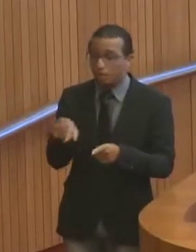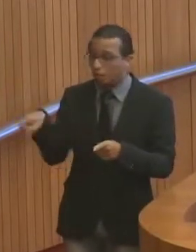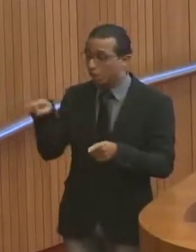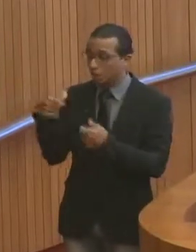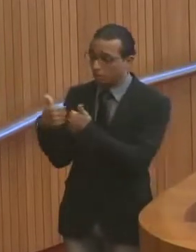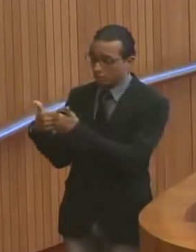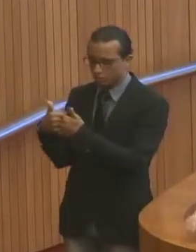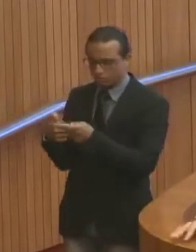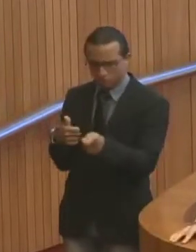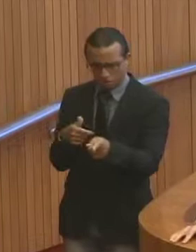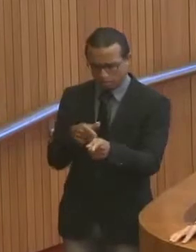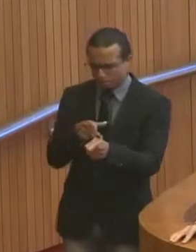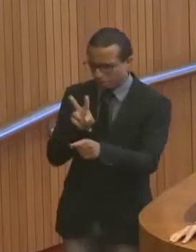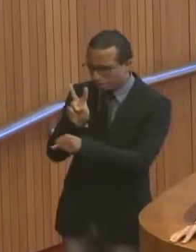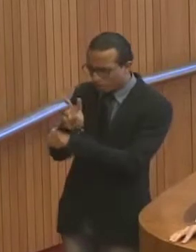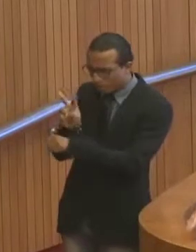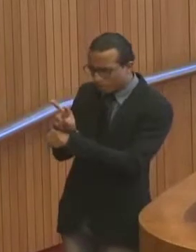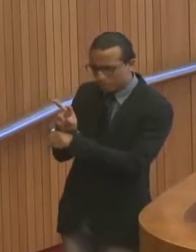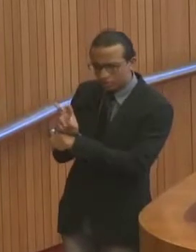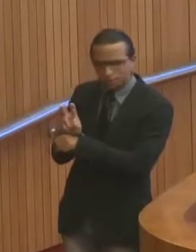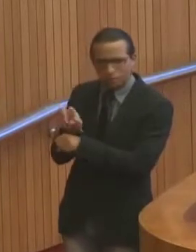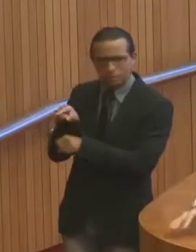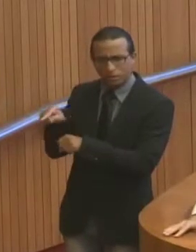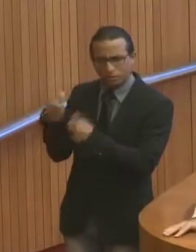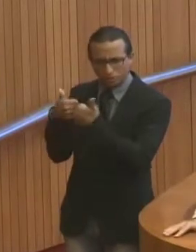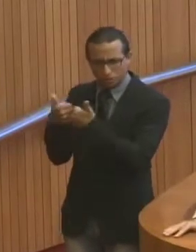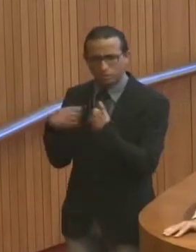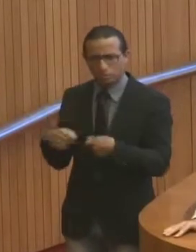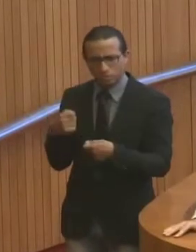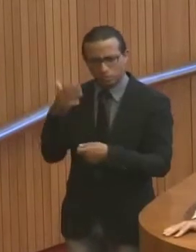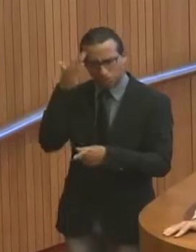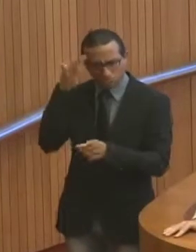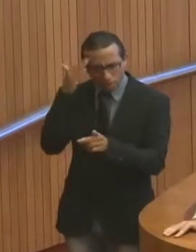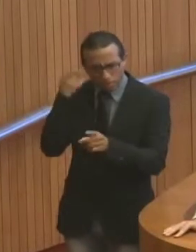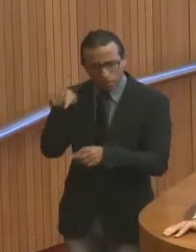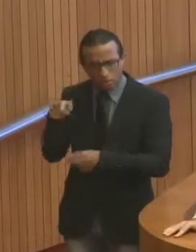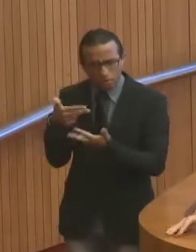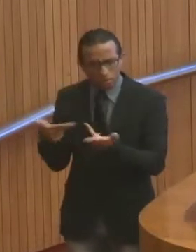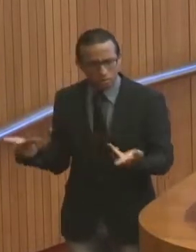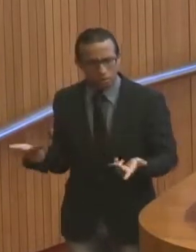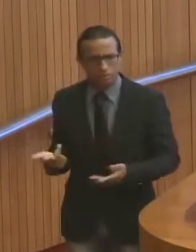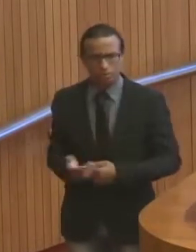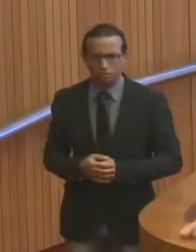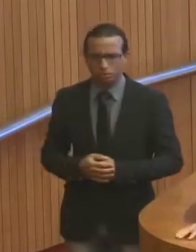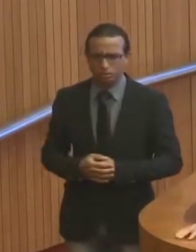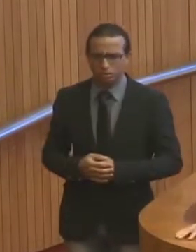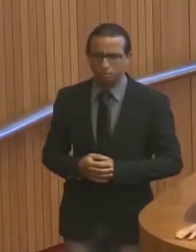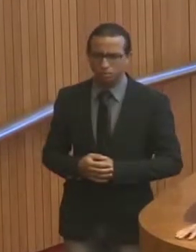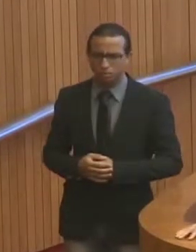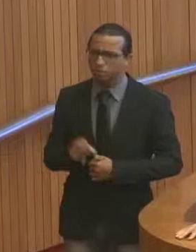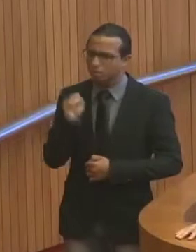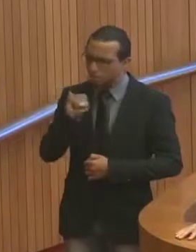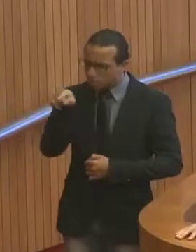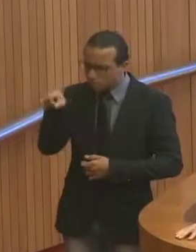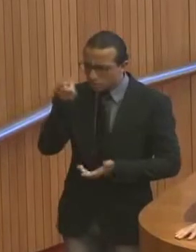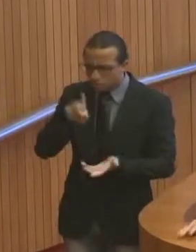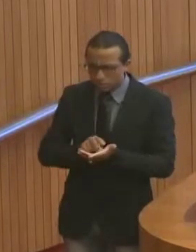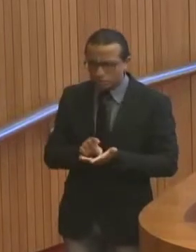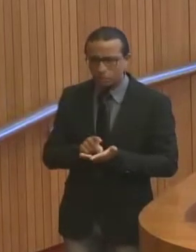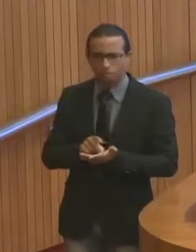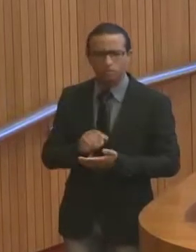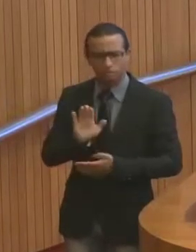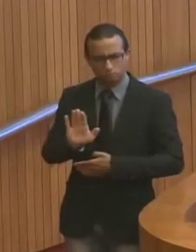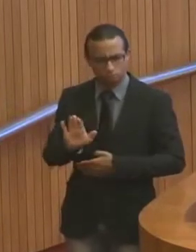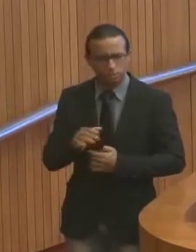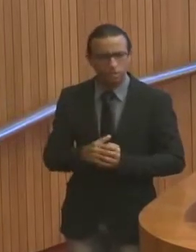a manutenção dos ônibus. É preciso que se apure isso, deputado Raimundo Coutrinho. Se é verdade, lhe dou já, deputado, se